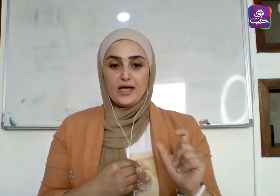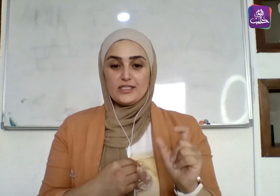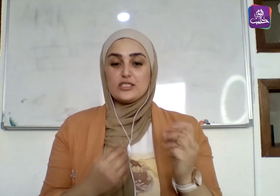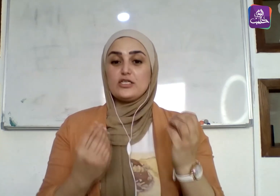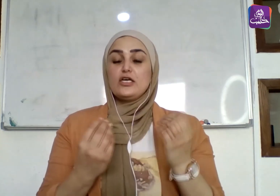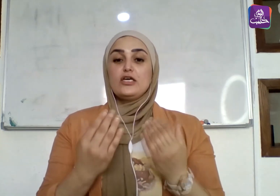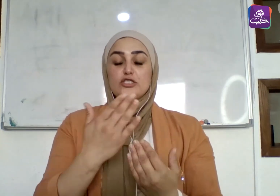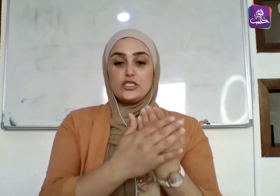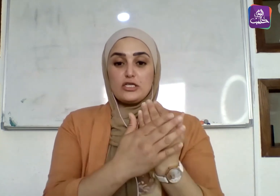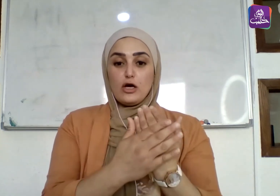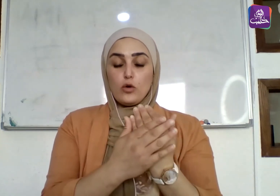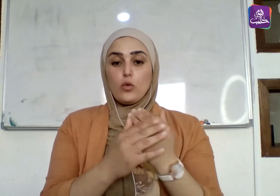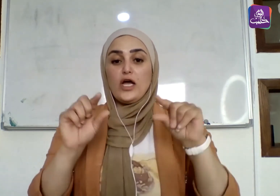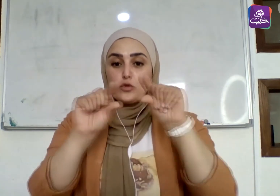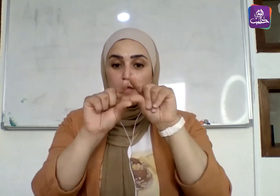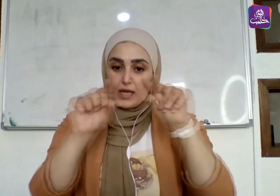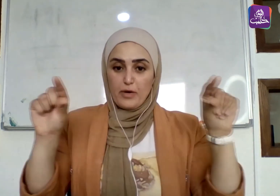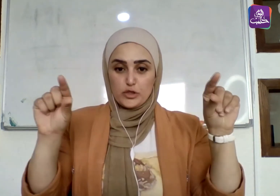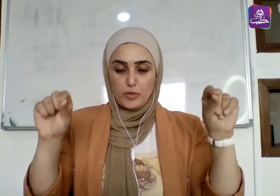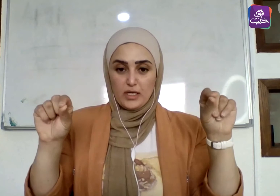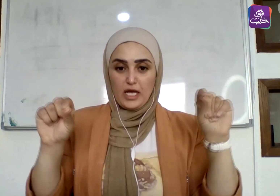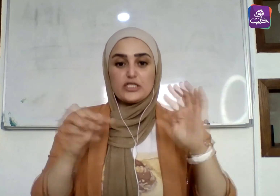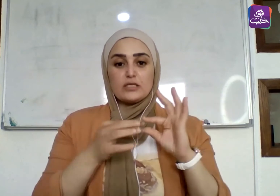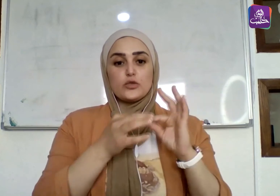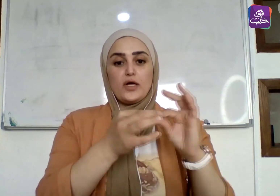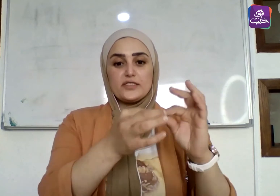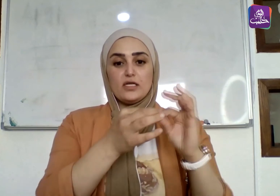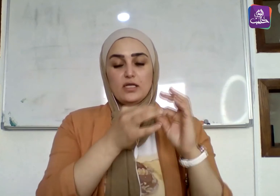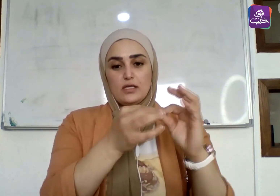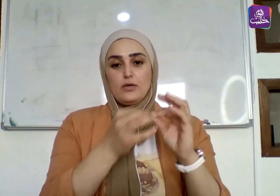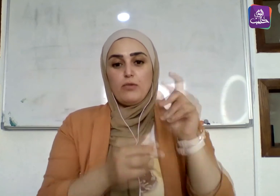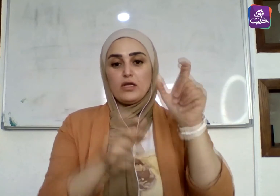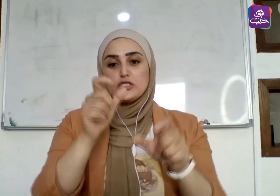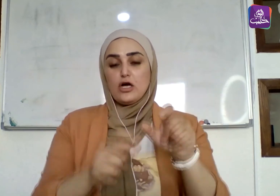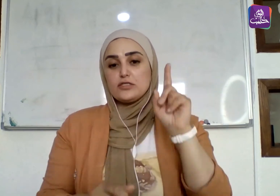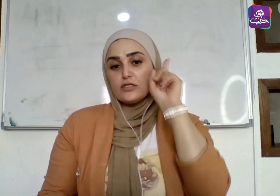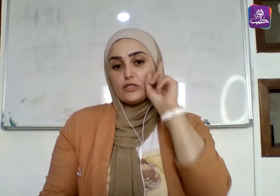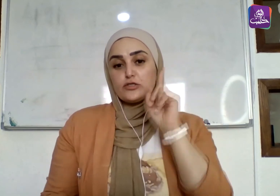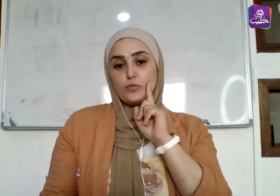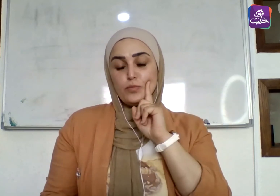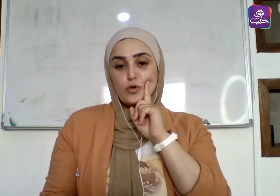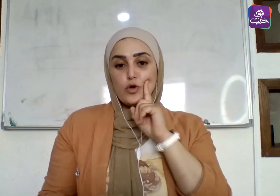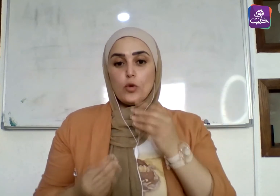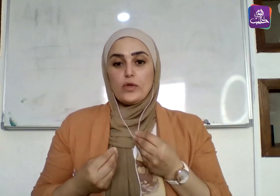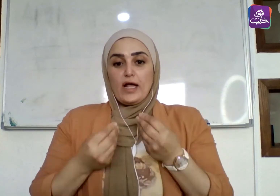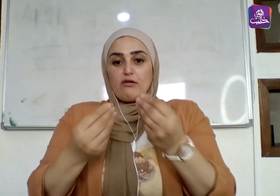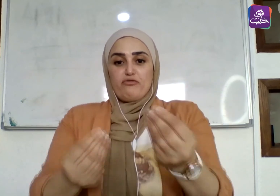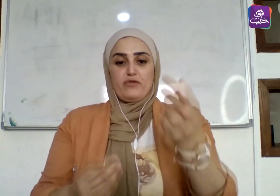بكلمات جديدة ورح تكون أغلبها جمل عشان نتواصل مع الأشخاص الصم ونعرف